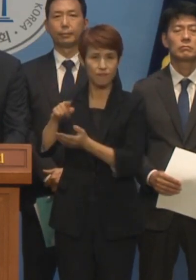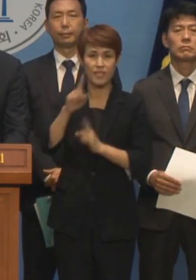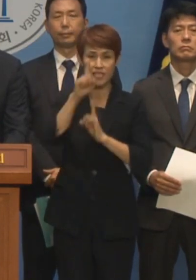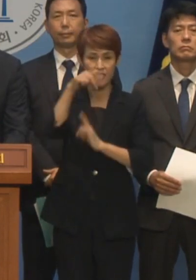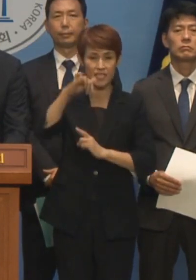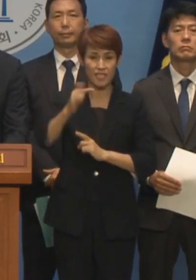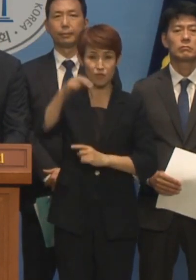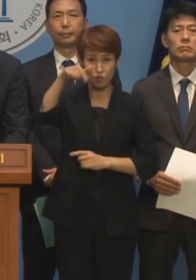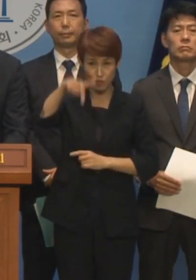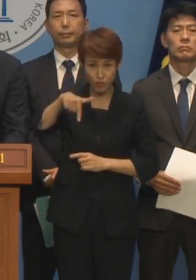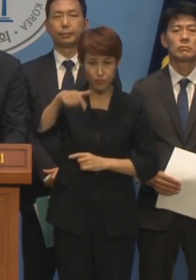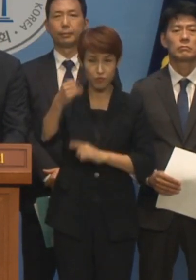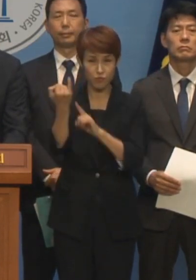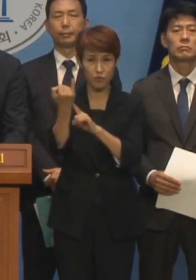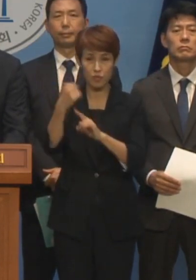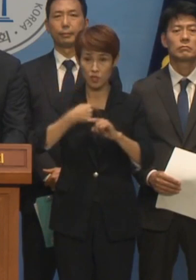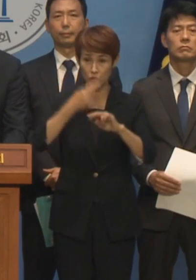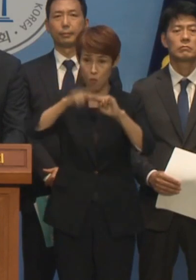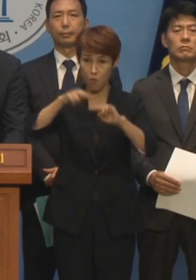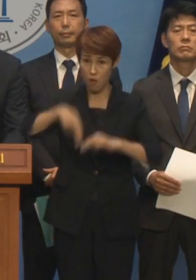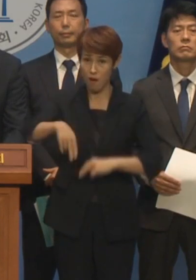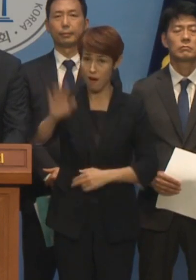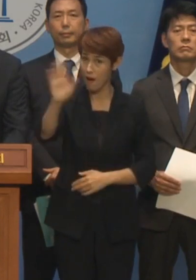이진숙이 스스로 사퇴하지 않으면